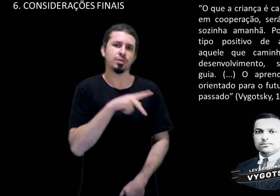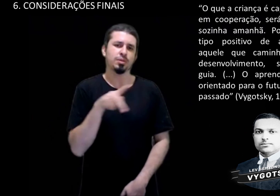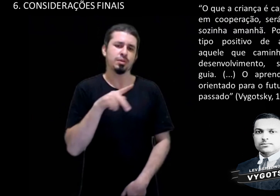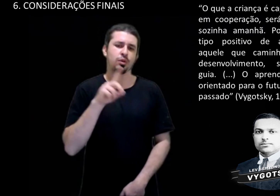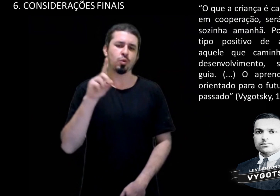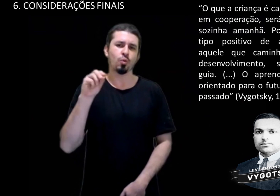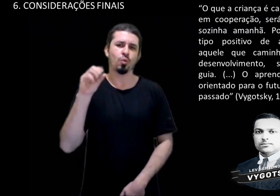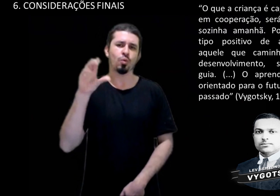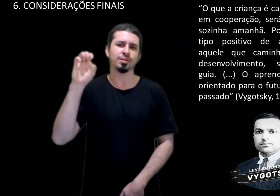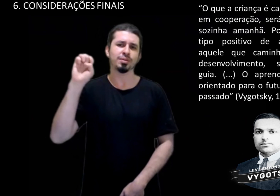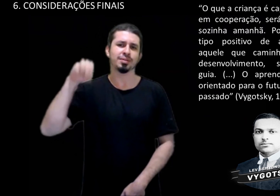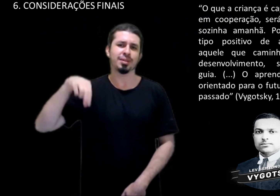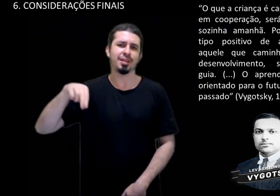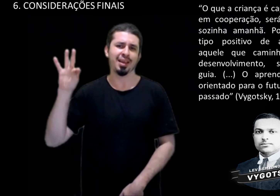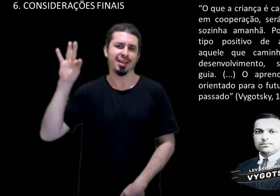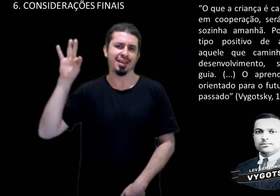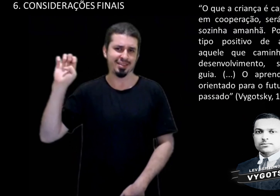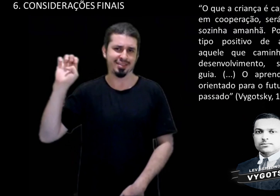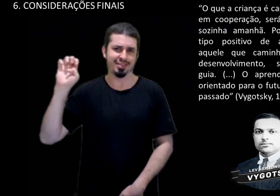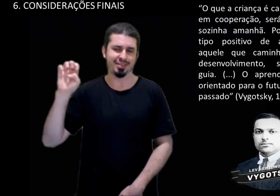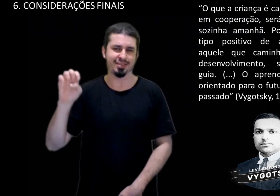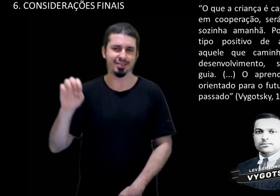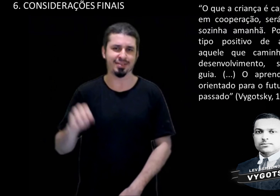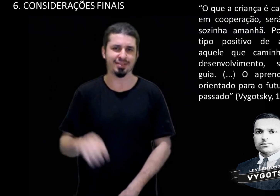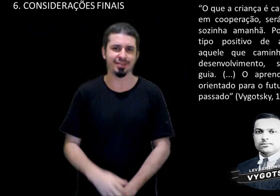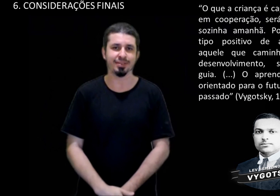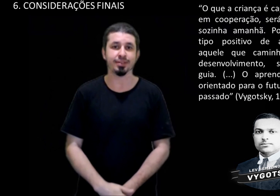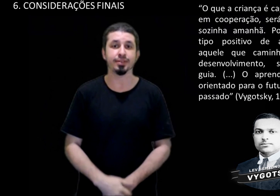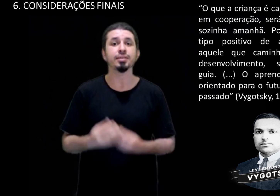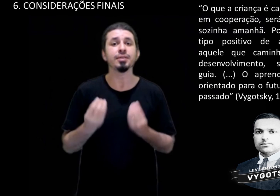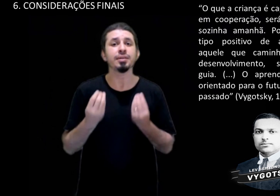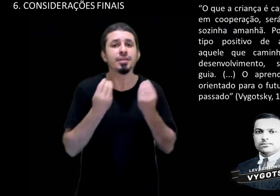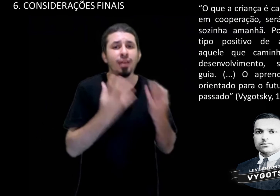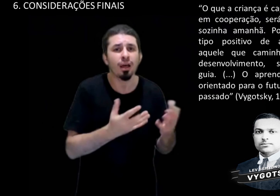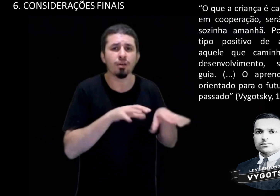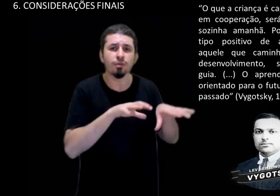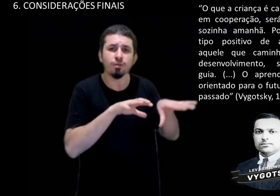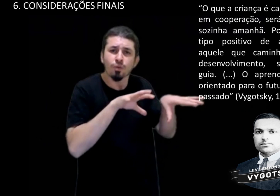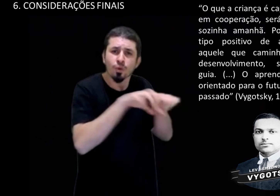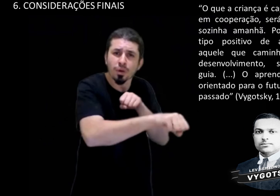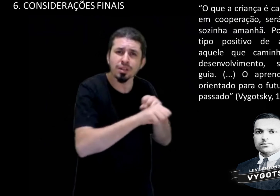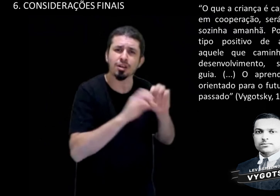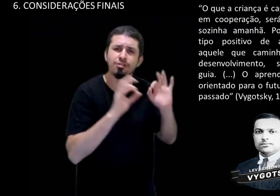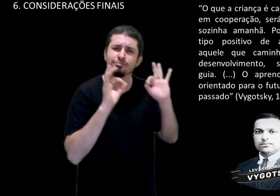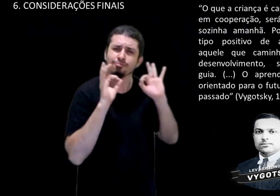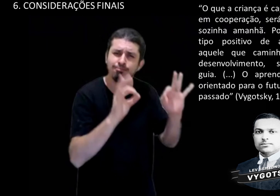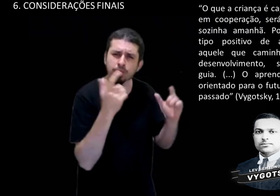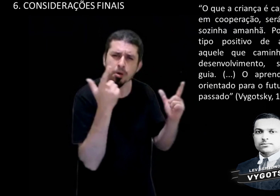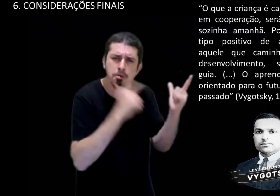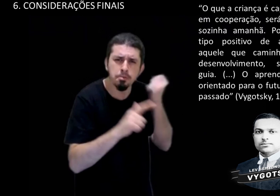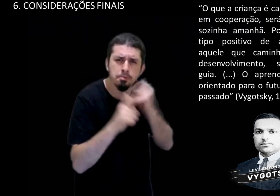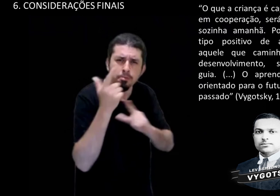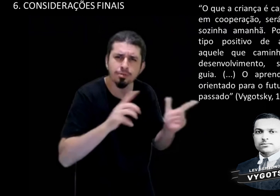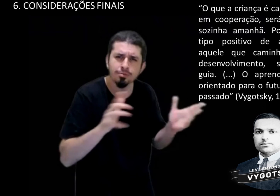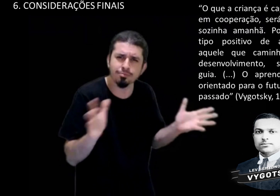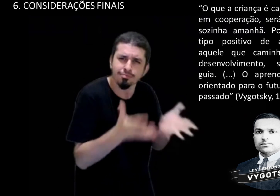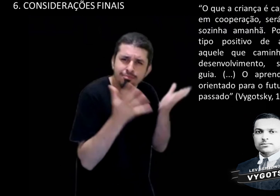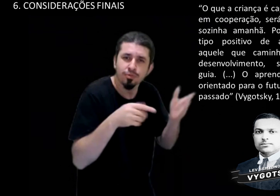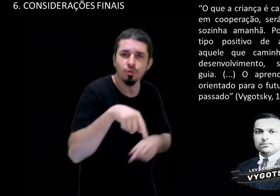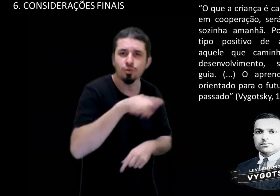intencionalidade educativa em sua ação como docentes. Ampliar a discussão à oferta de formações